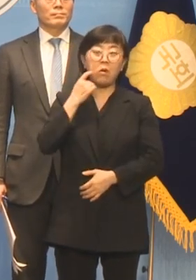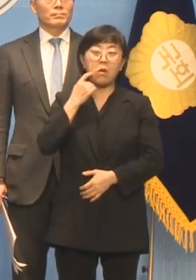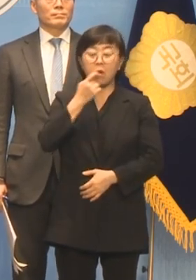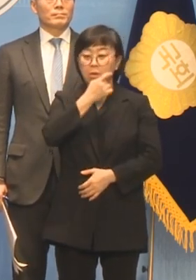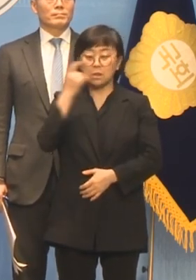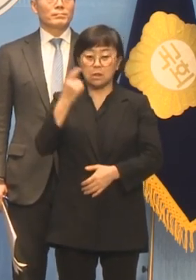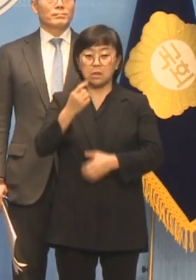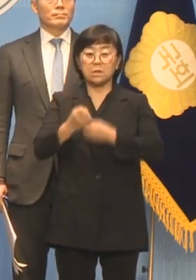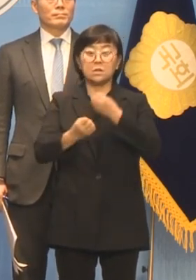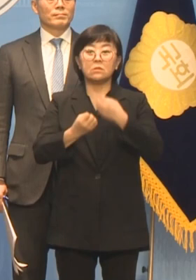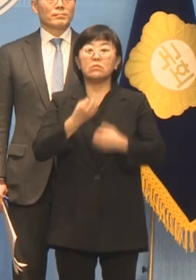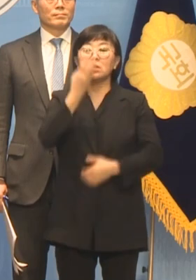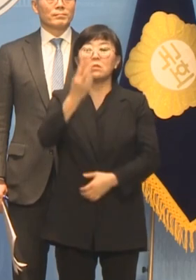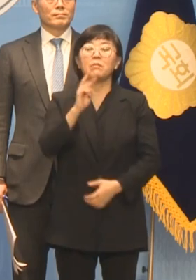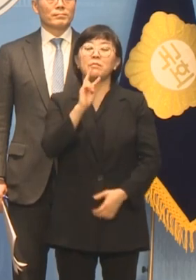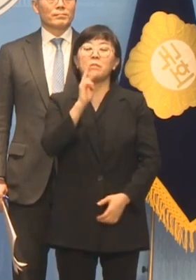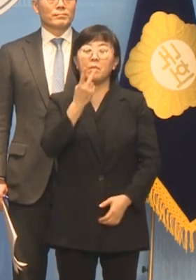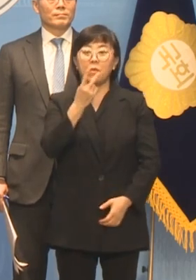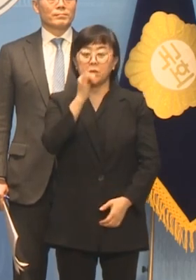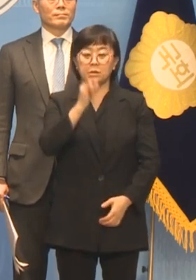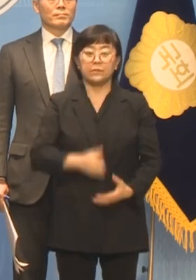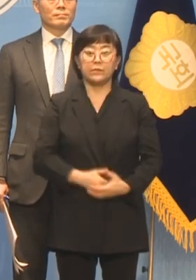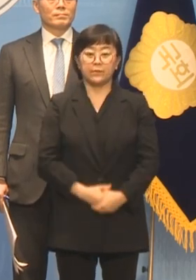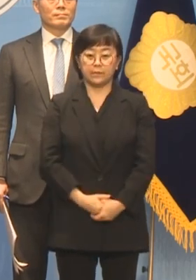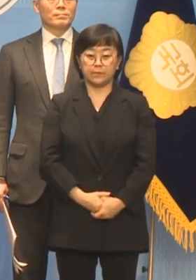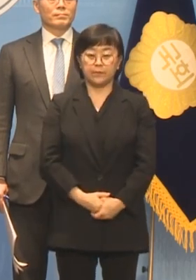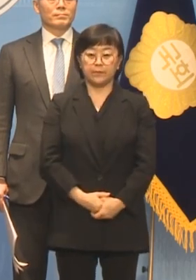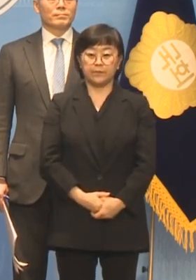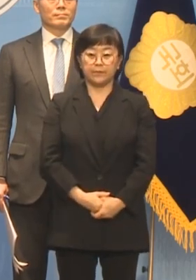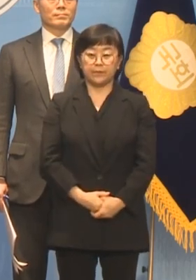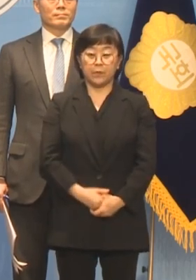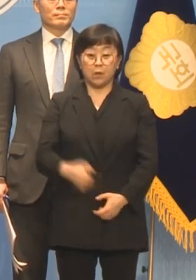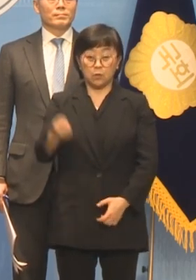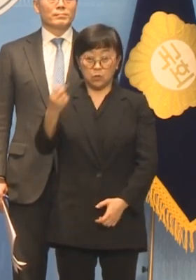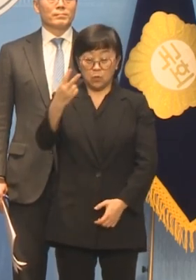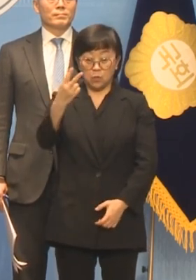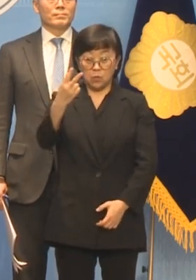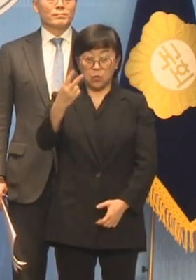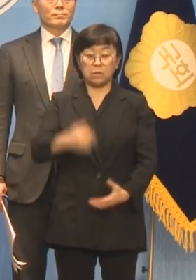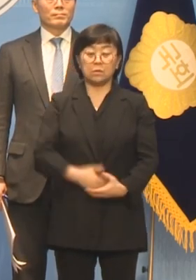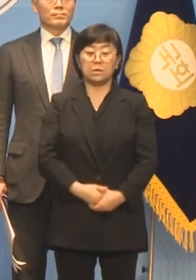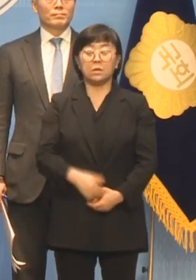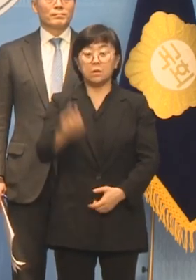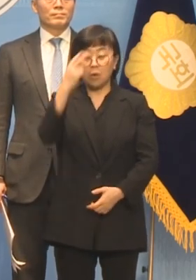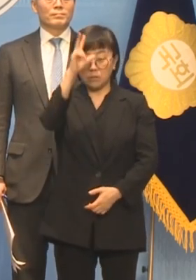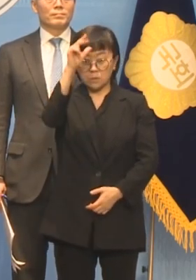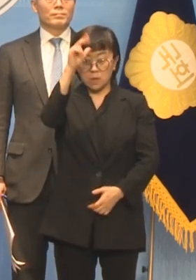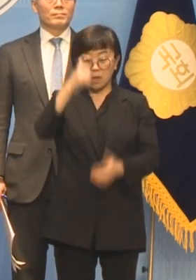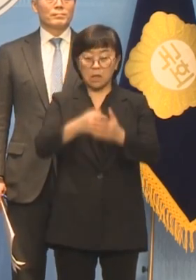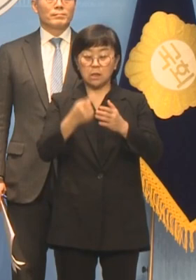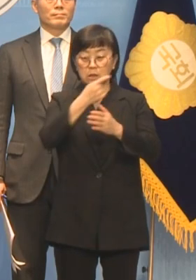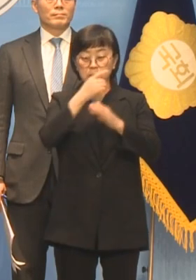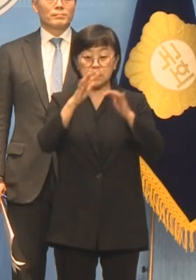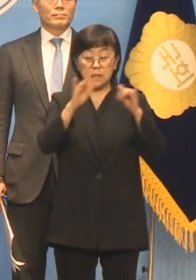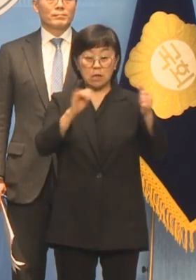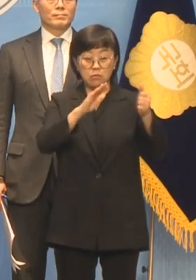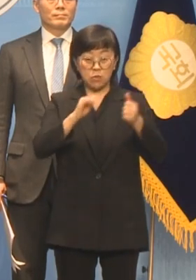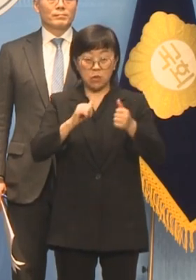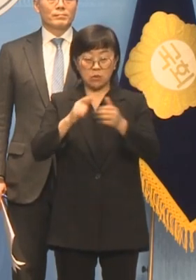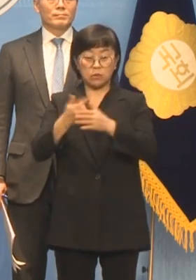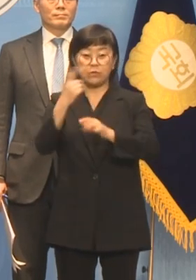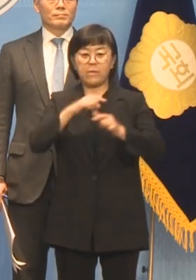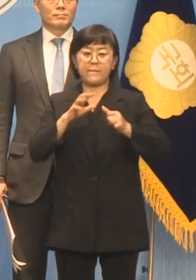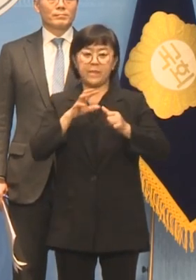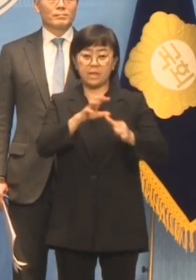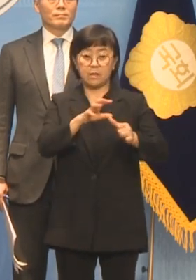자신의 진술을 번복한 것으로 보입니다. 더 나아가 검찰은 증인 이모 씨를 더